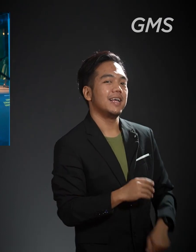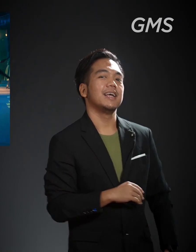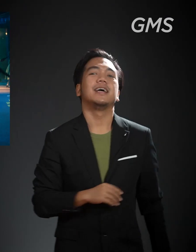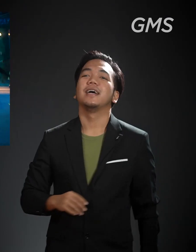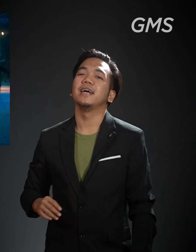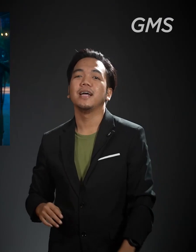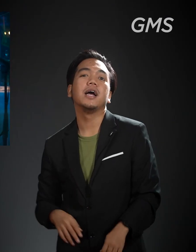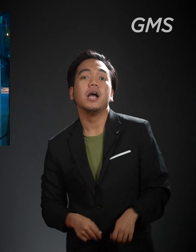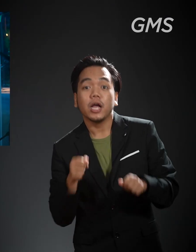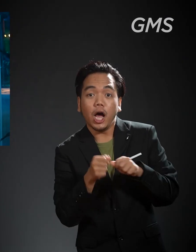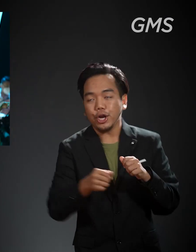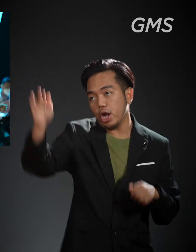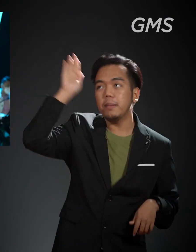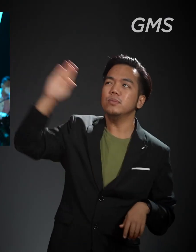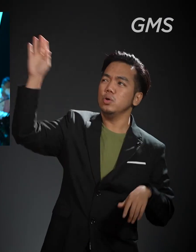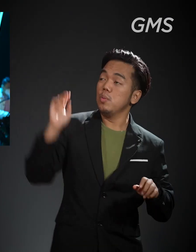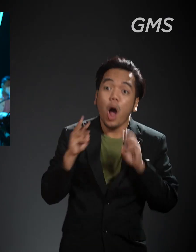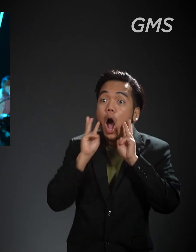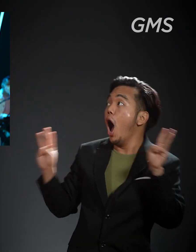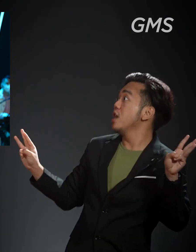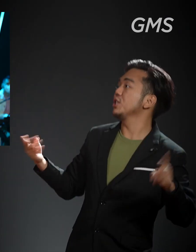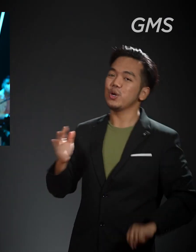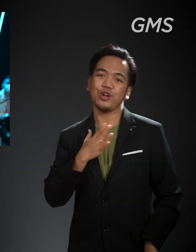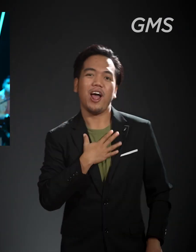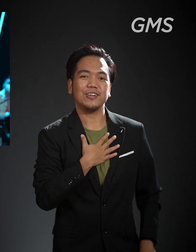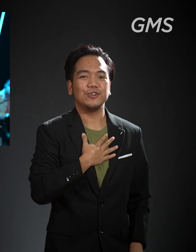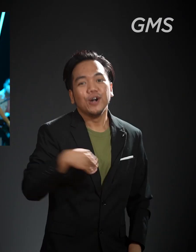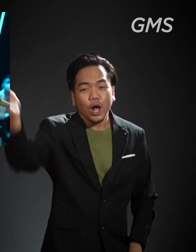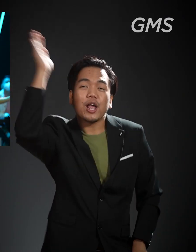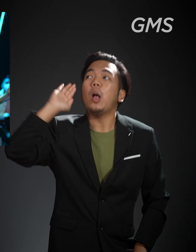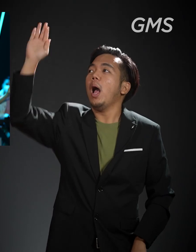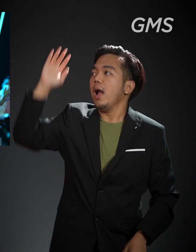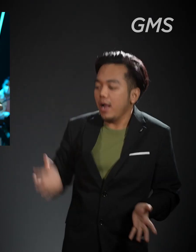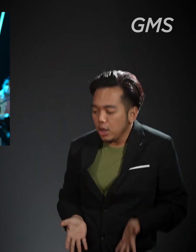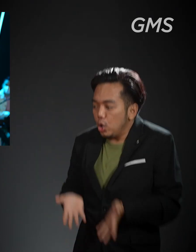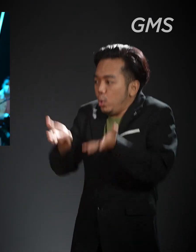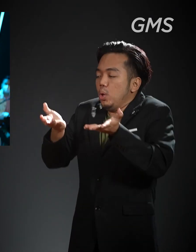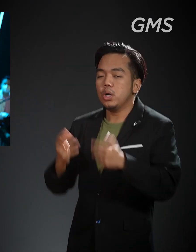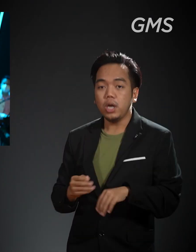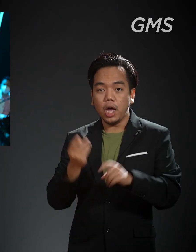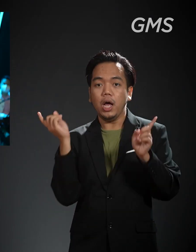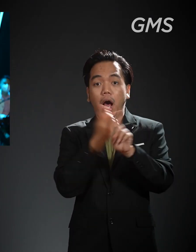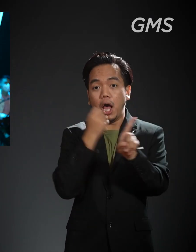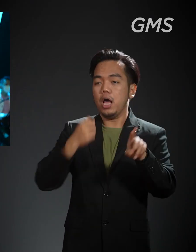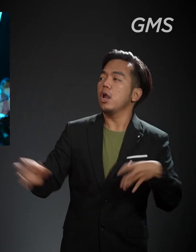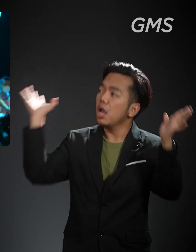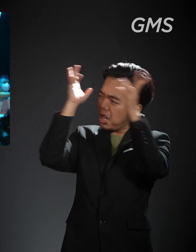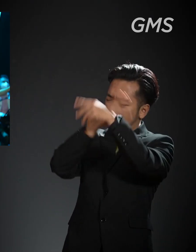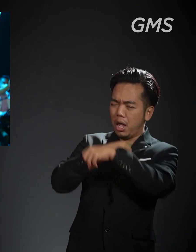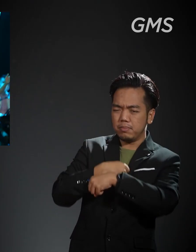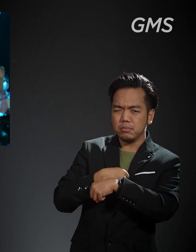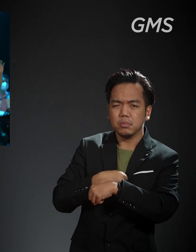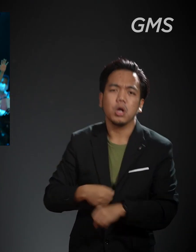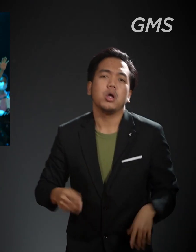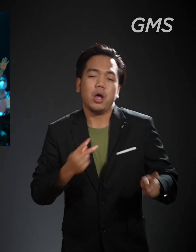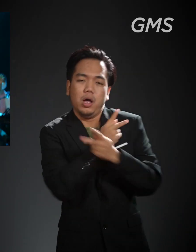Kita lakukan bersama. Karyamu mempesonaku, Kau angkatku dari gelap,